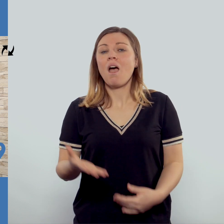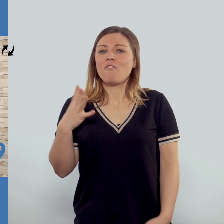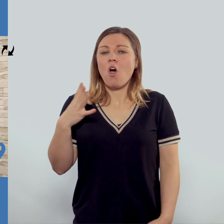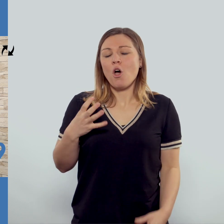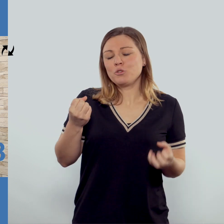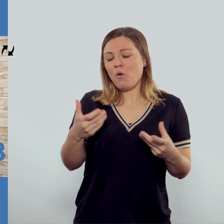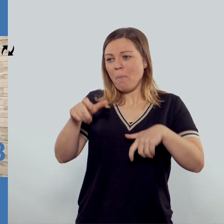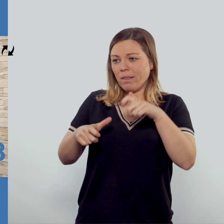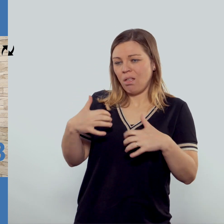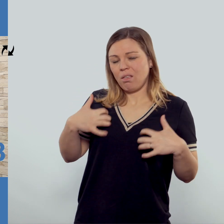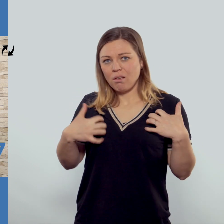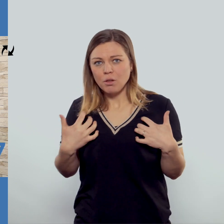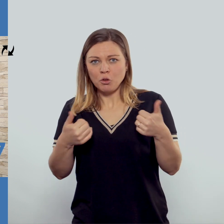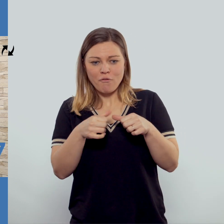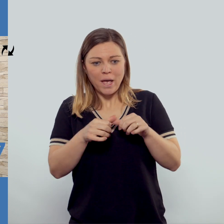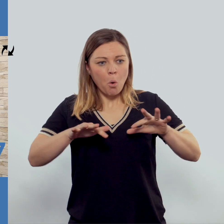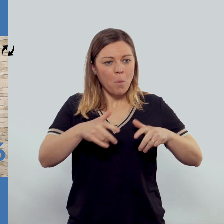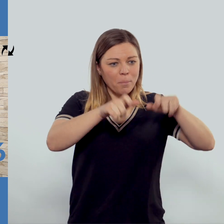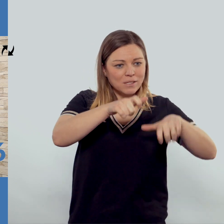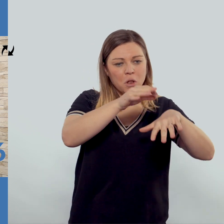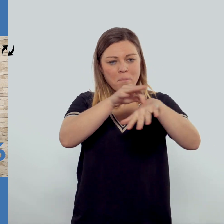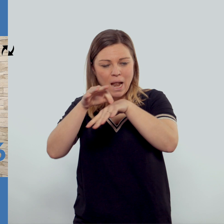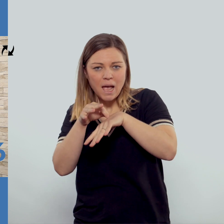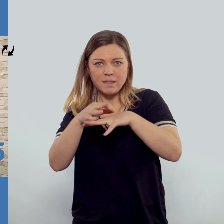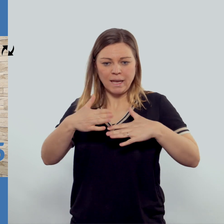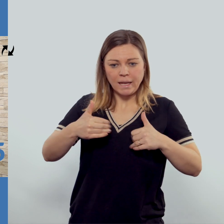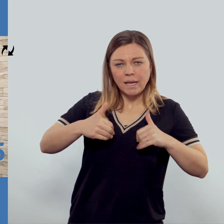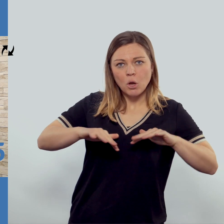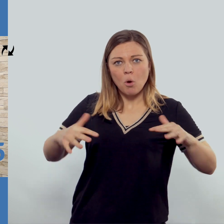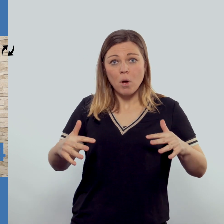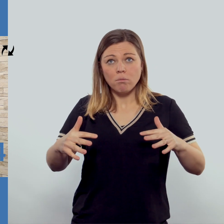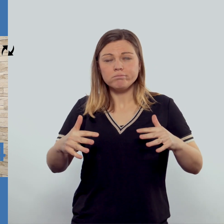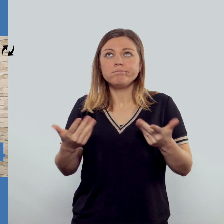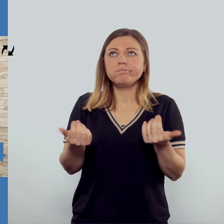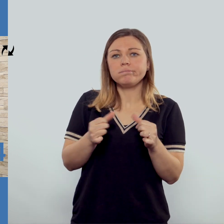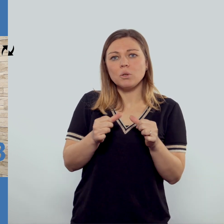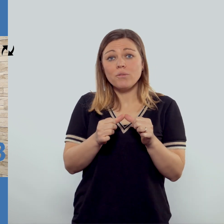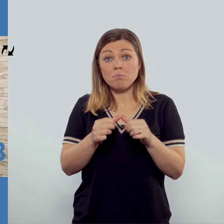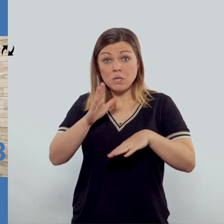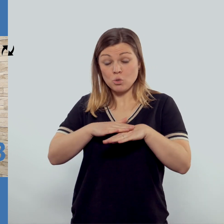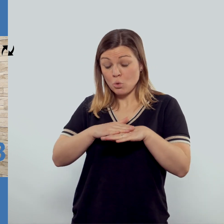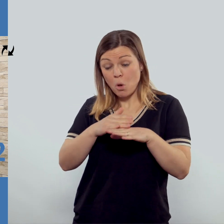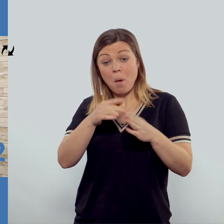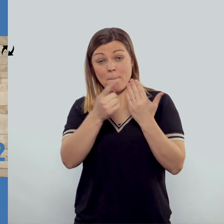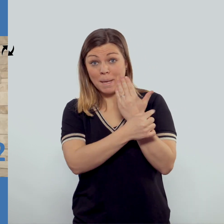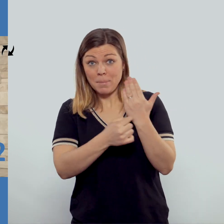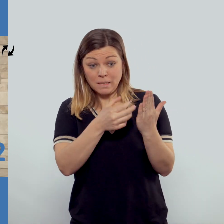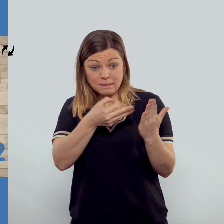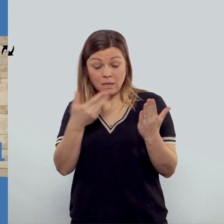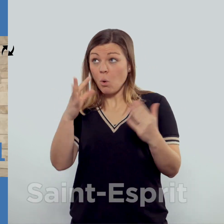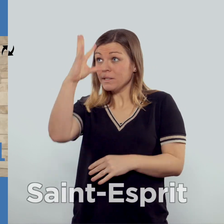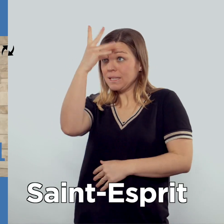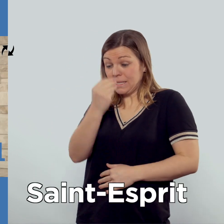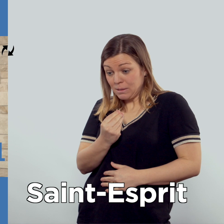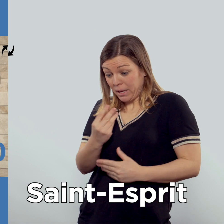pour guérir les malades? Est-ce que je dois demander à Dieu? Comment je dois faire? Et en fait, la Bible dit que le Saint-Esprit vit à l'intérieur de chaque croyant. C'est pour